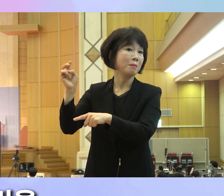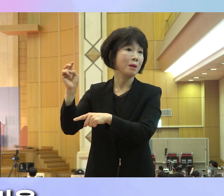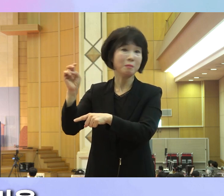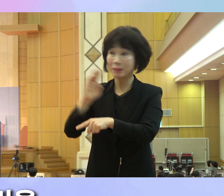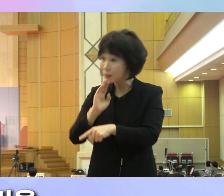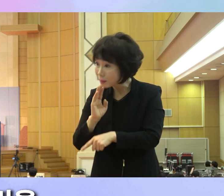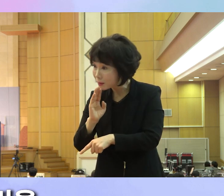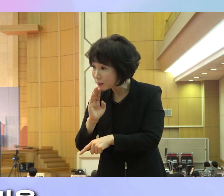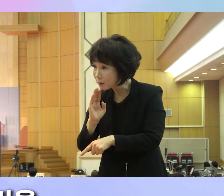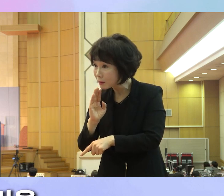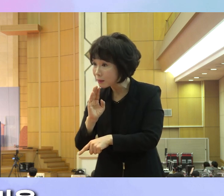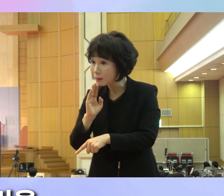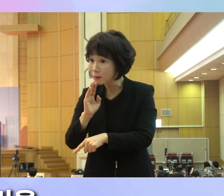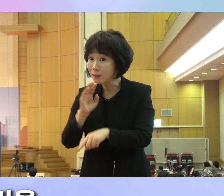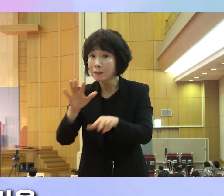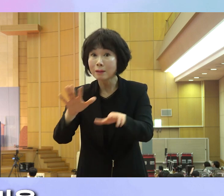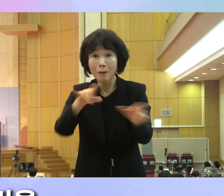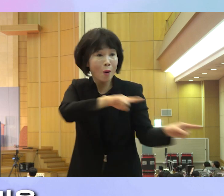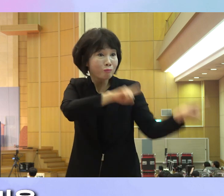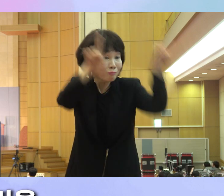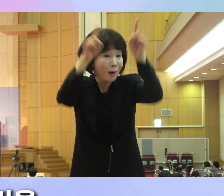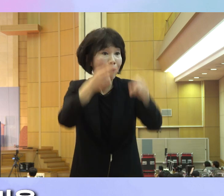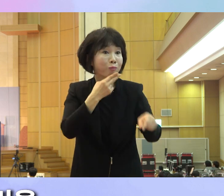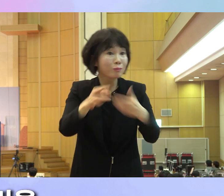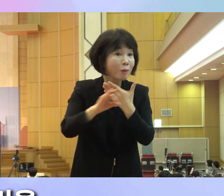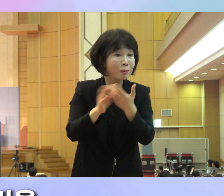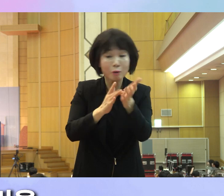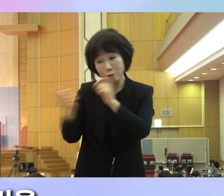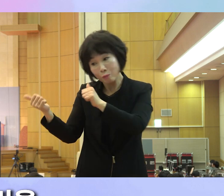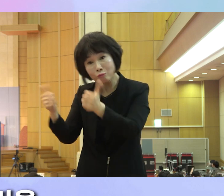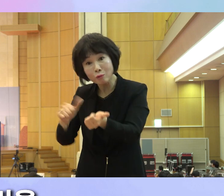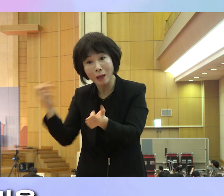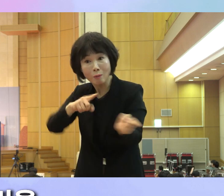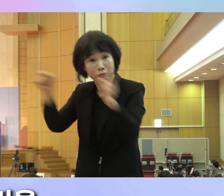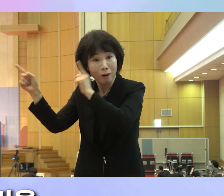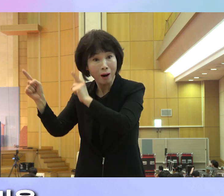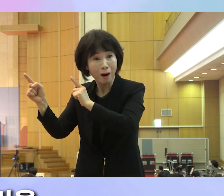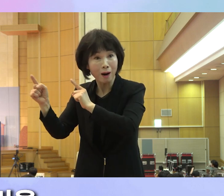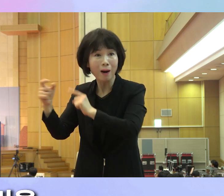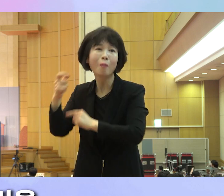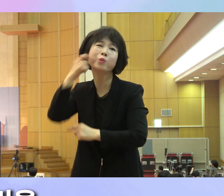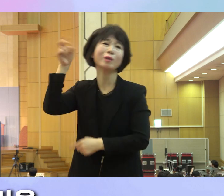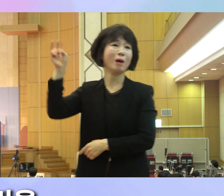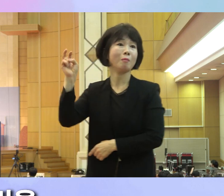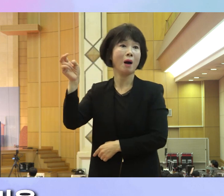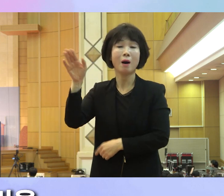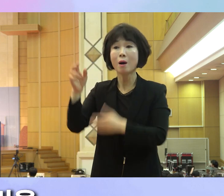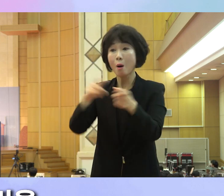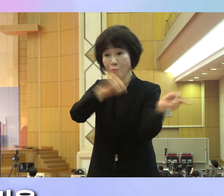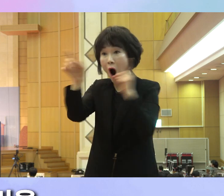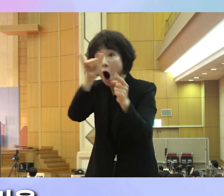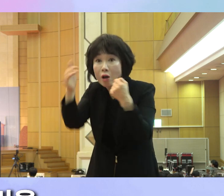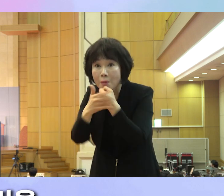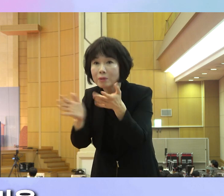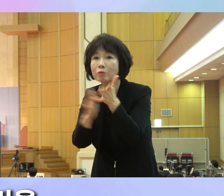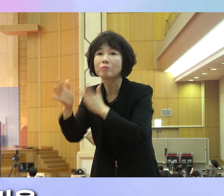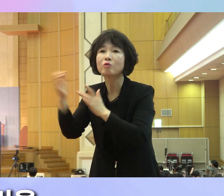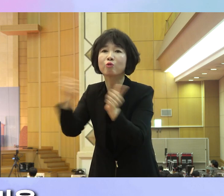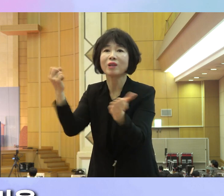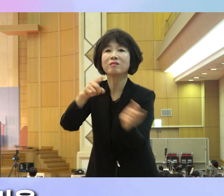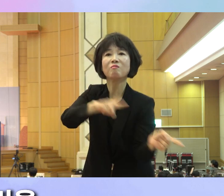없다면 어떻게 부활이 없는데 어떻게 예수님이 부활했겠냐? 부활이 있으니까 예수님이 부활한 것이고